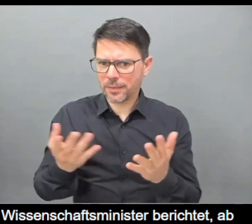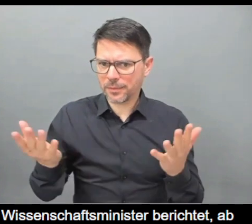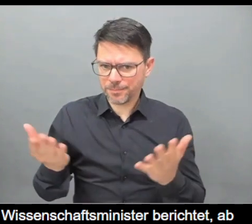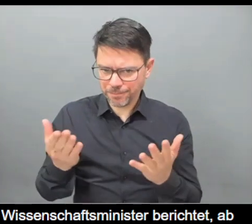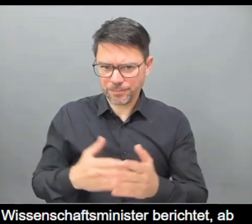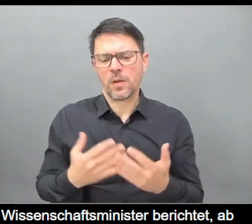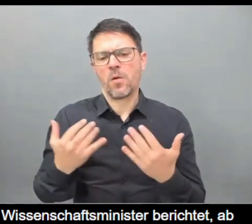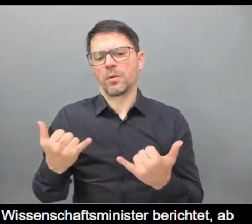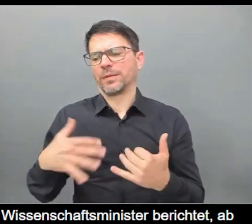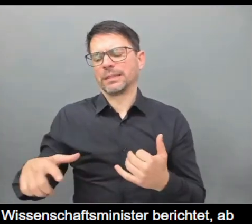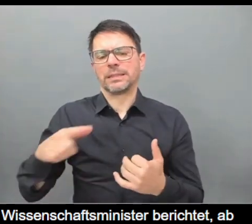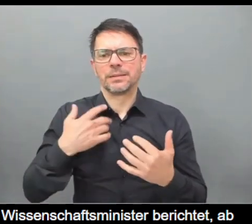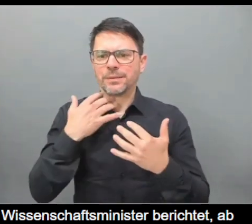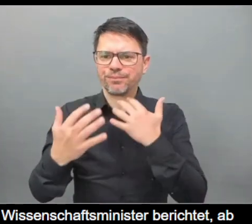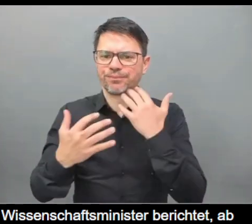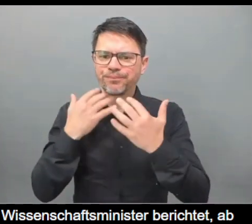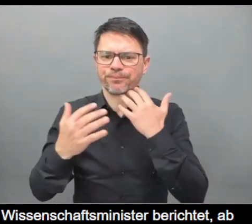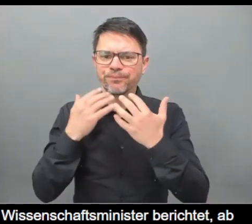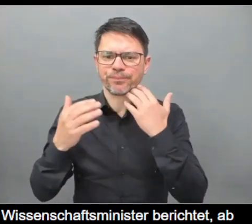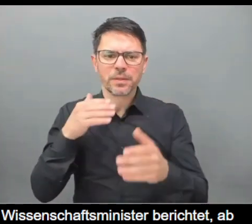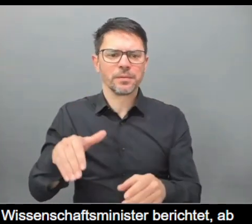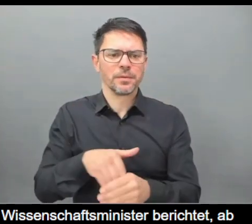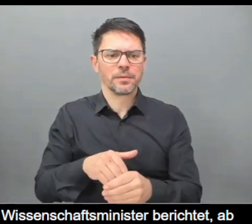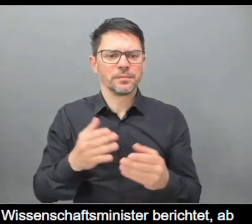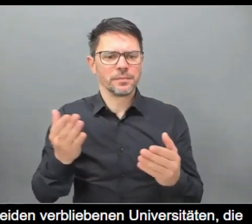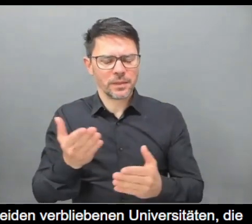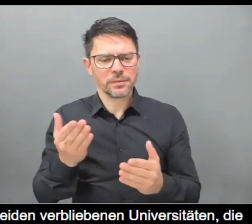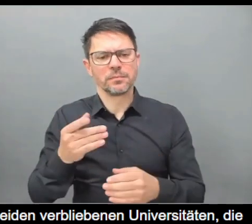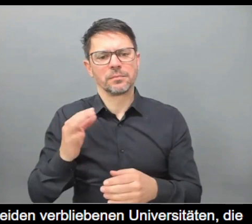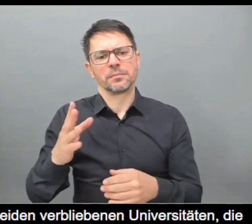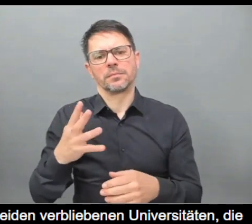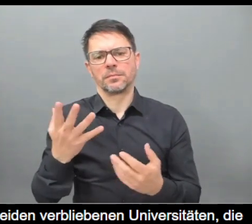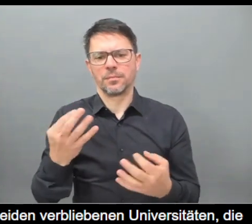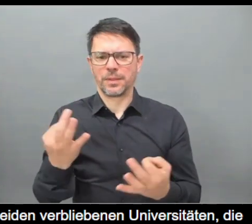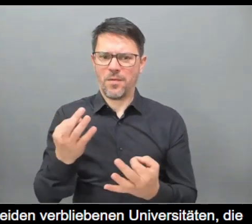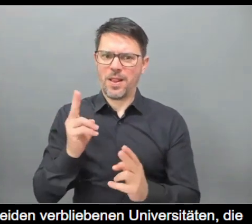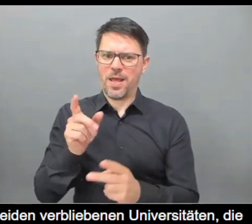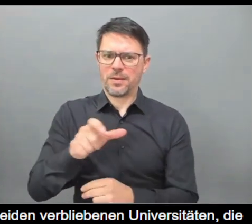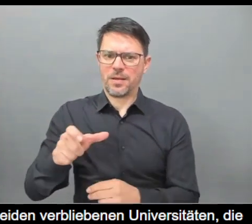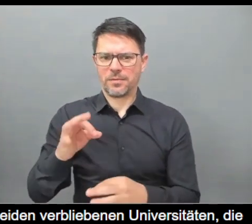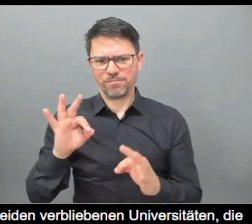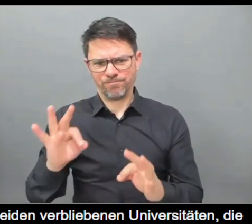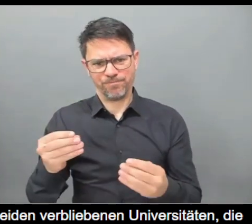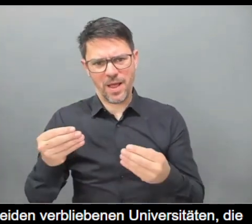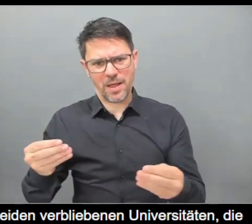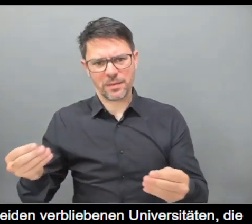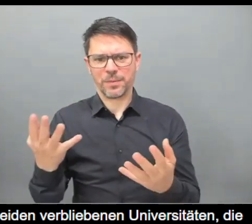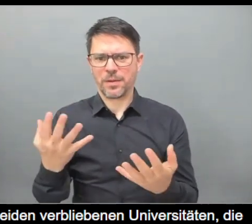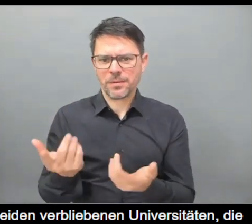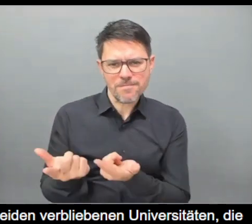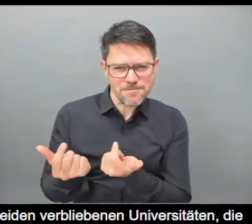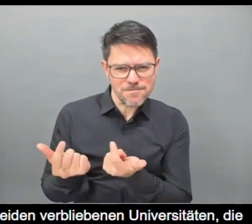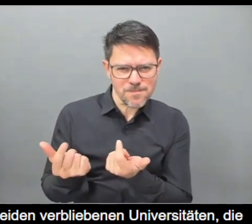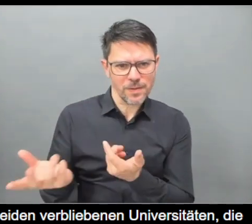allerdings die auch für bayerische Landeskinder attraktiv sind. Das sind drei Punkte. Das eine ist eine